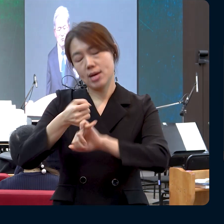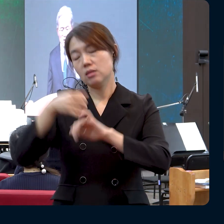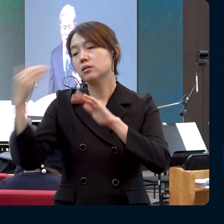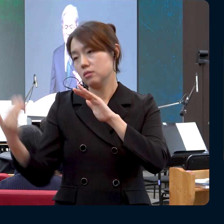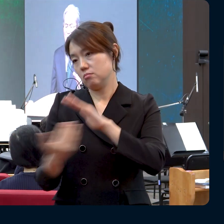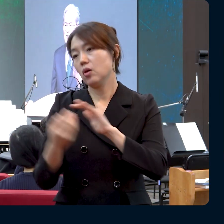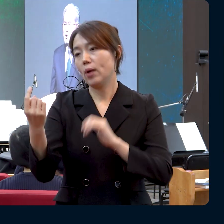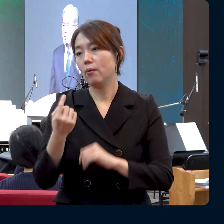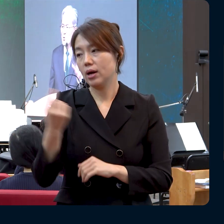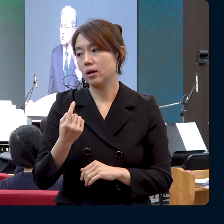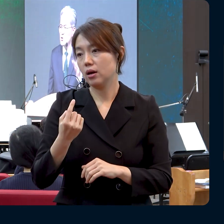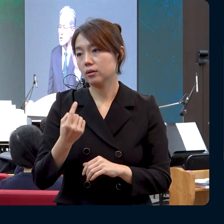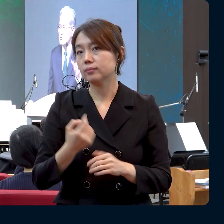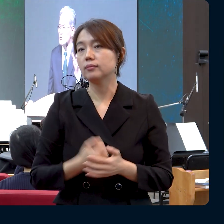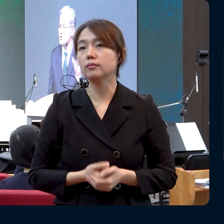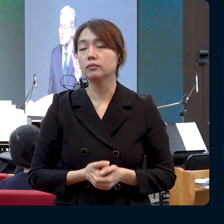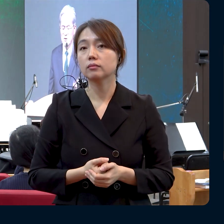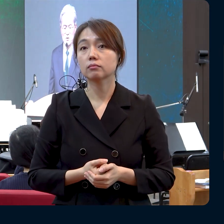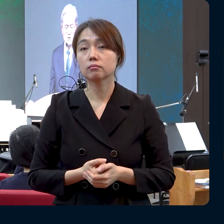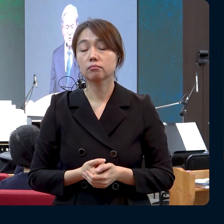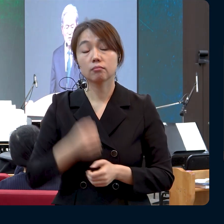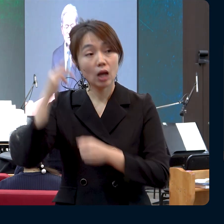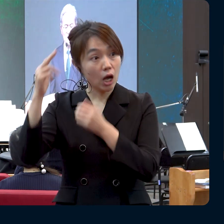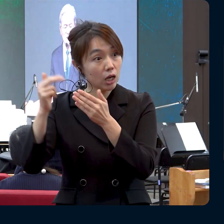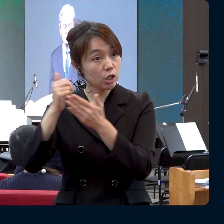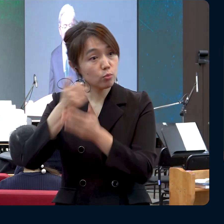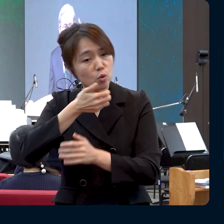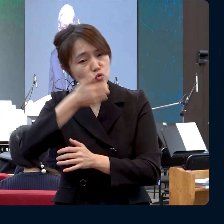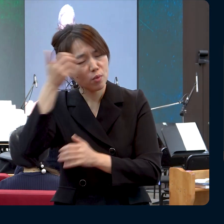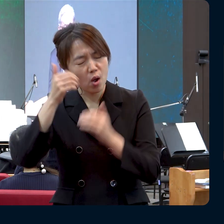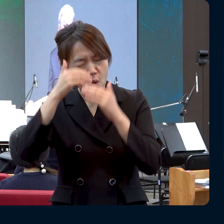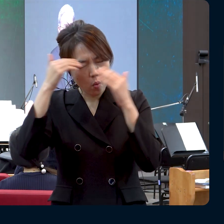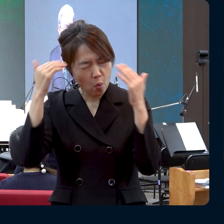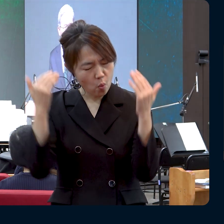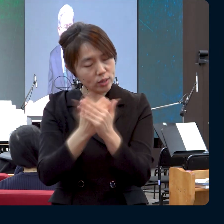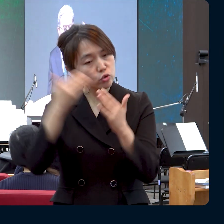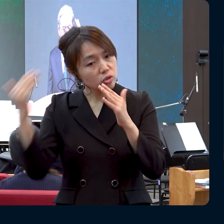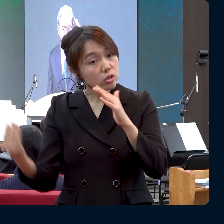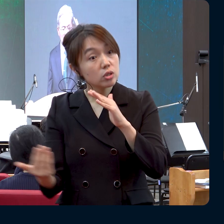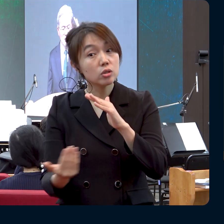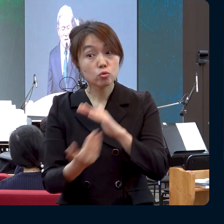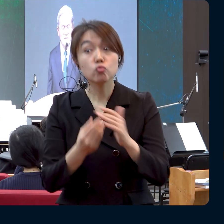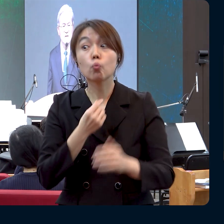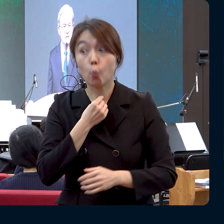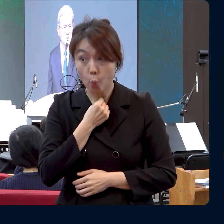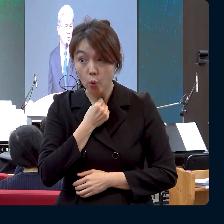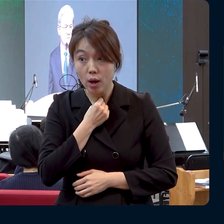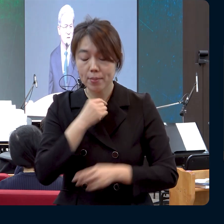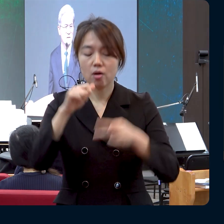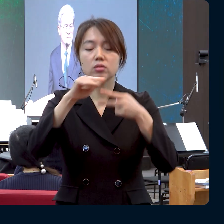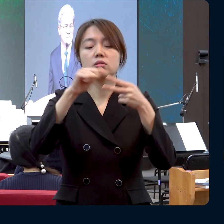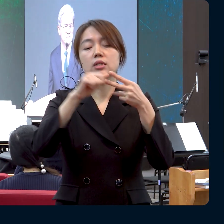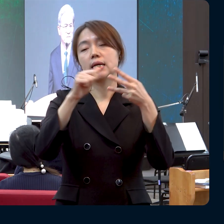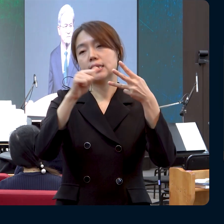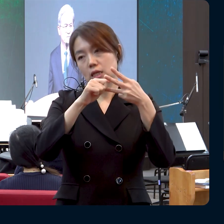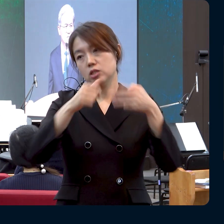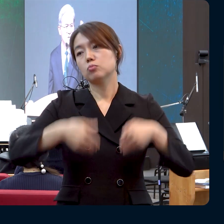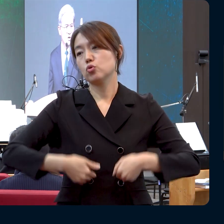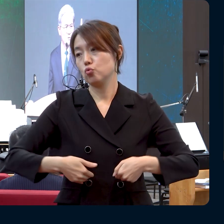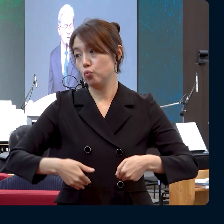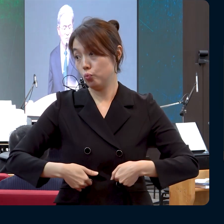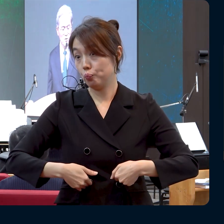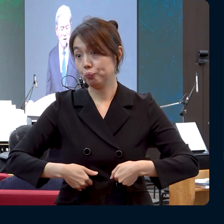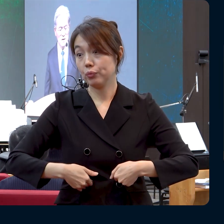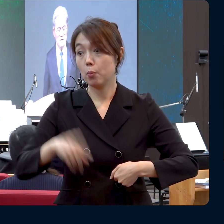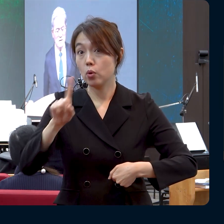꿈이 우리 삶 가운데 온전히 이루어지기 위해서는요, 다음 세 가지의 단계가 반드시 필요합니다.